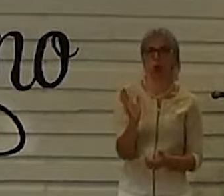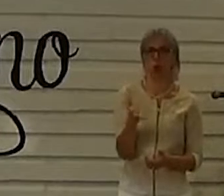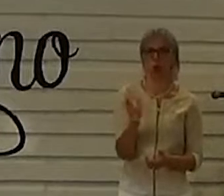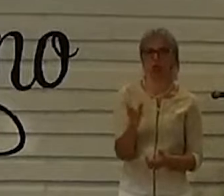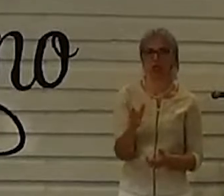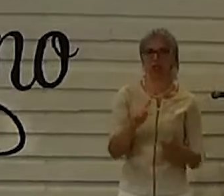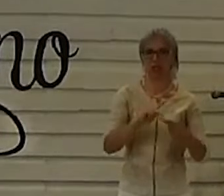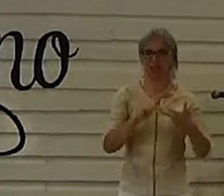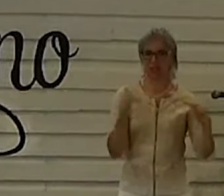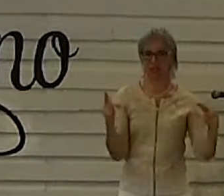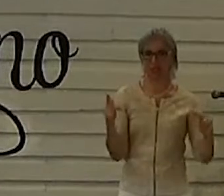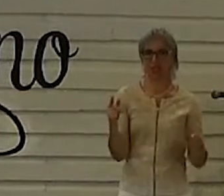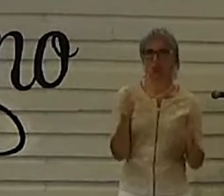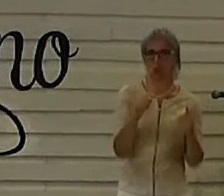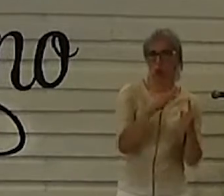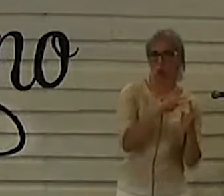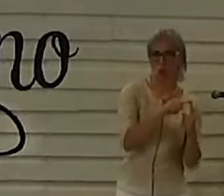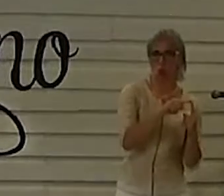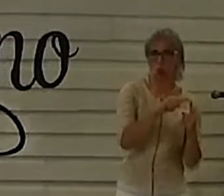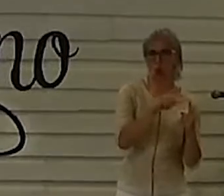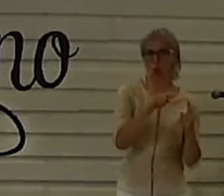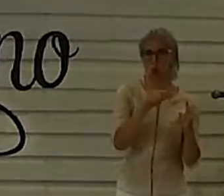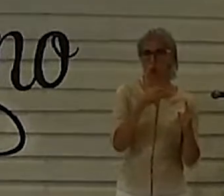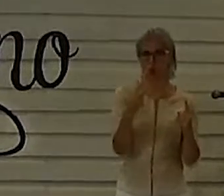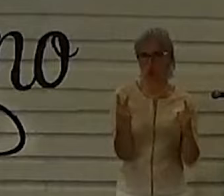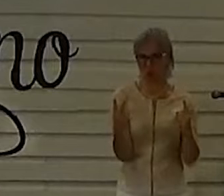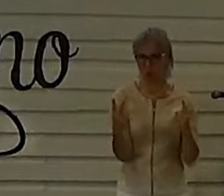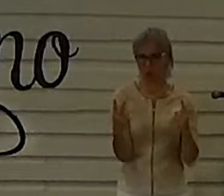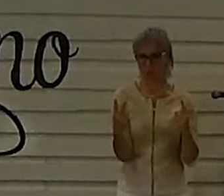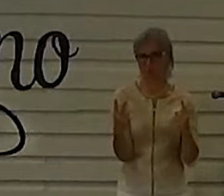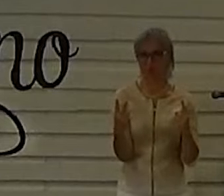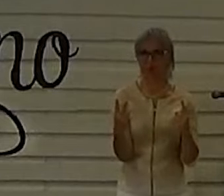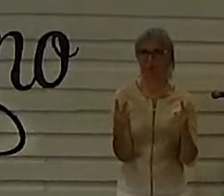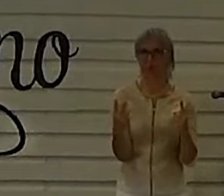2. Gloria a Gesù.